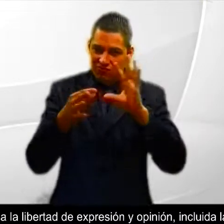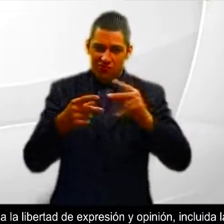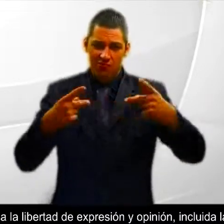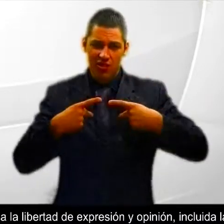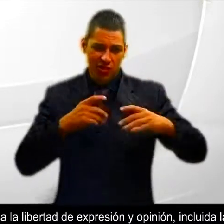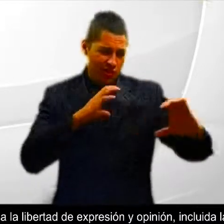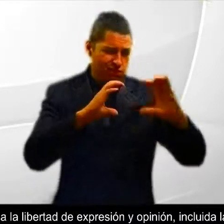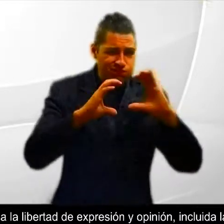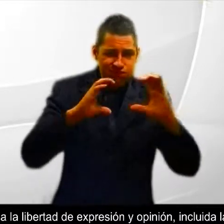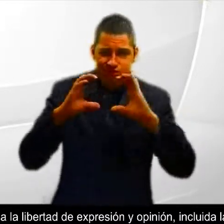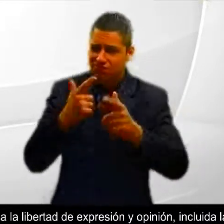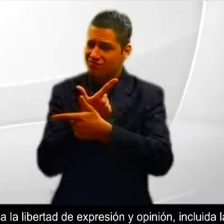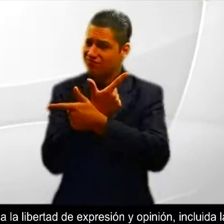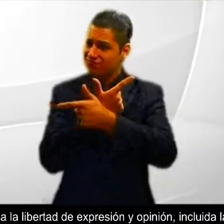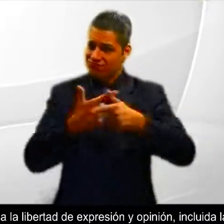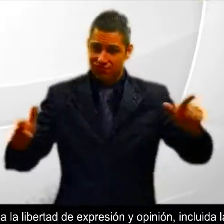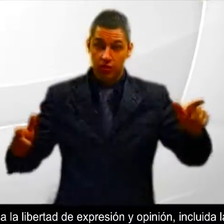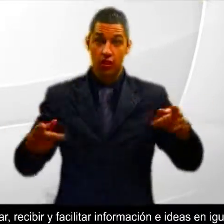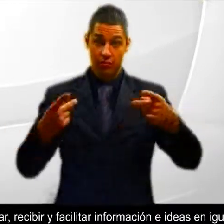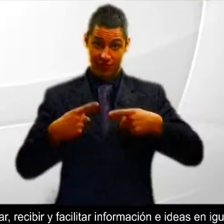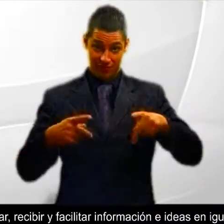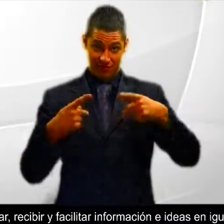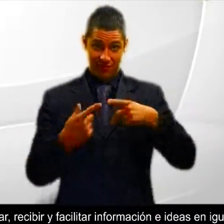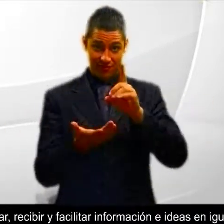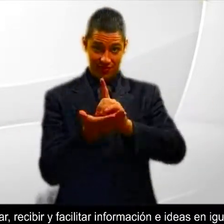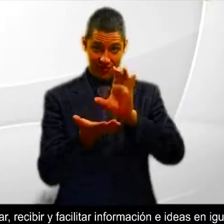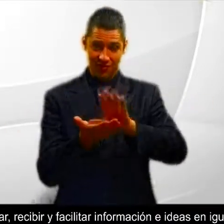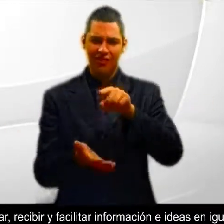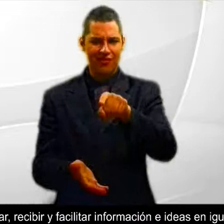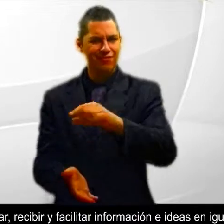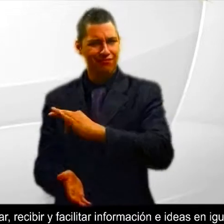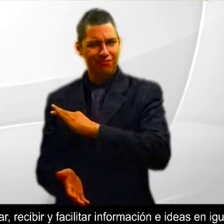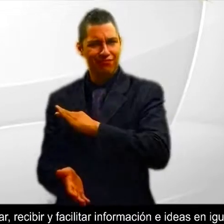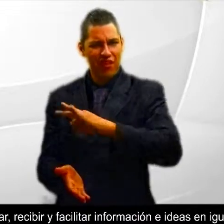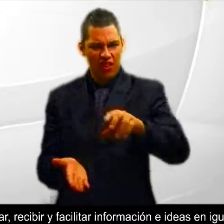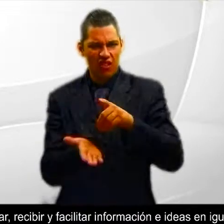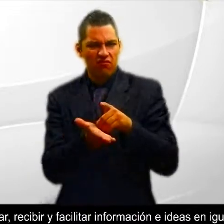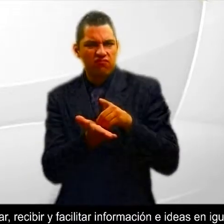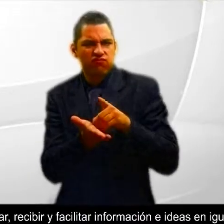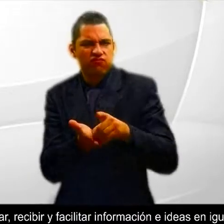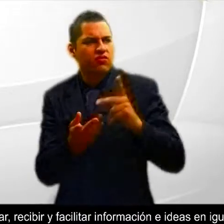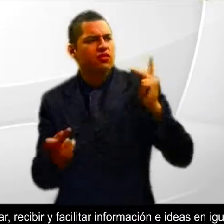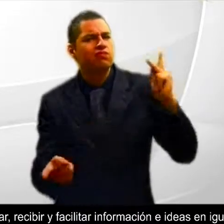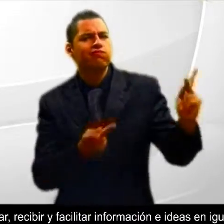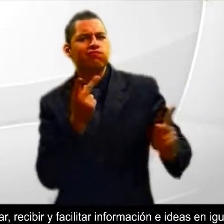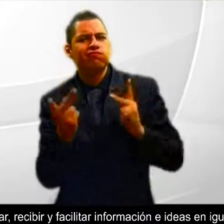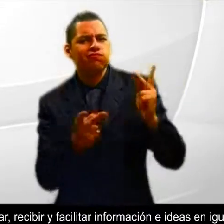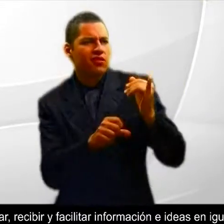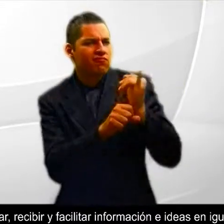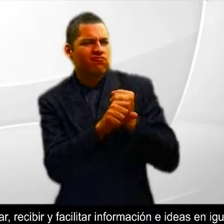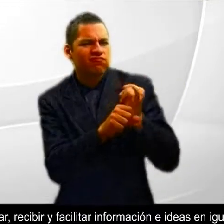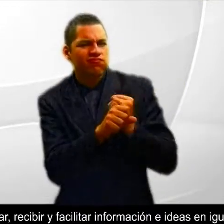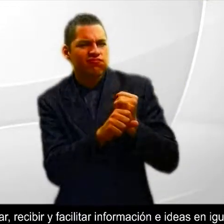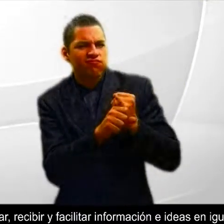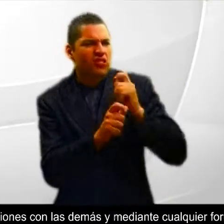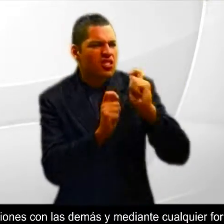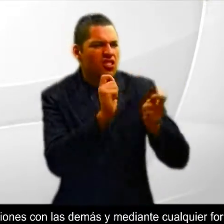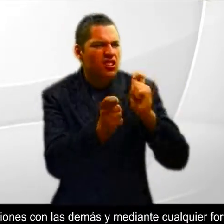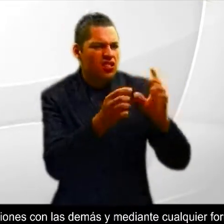de expresión y opinión c. incluida la libertad de recabar, recibir y facilitar información e ideas en igualdad de condiciones